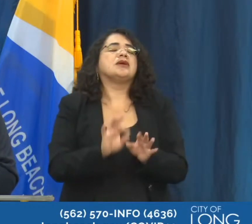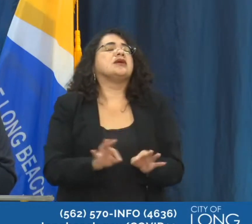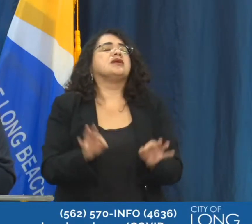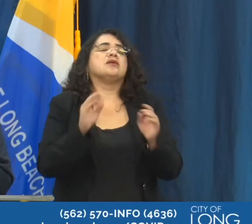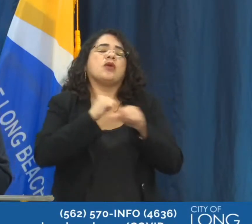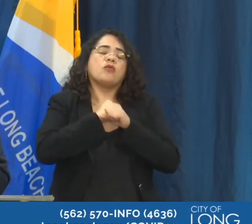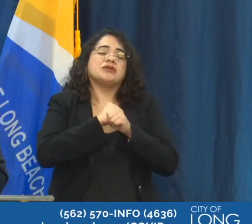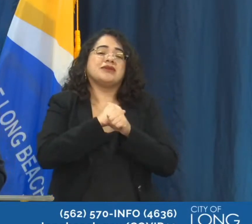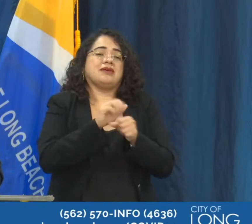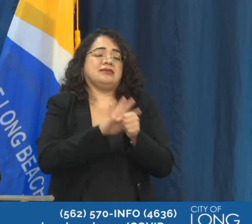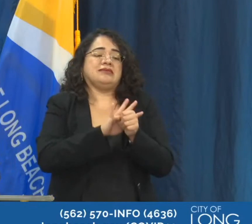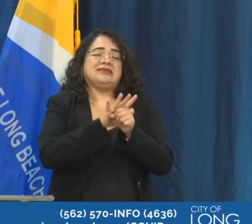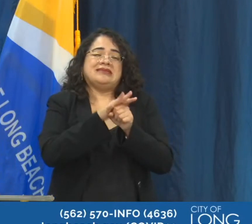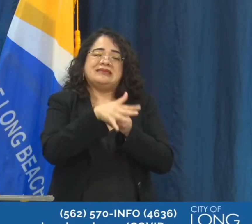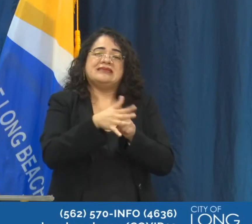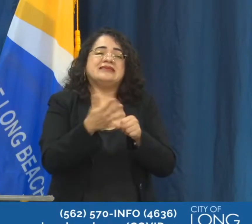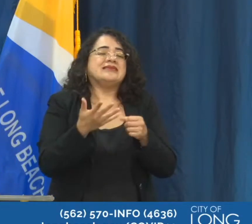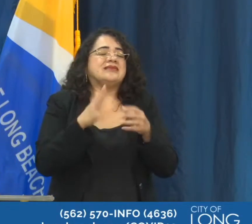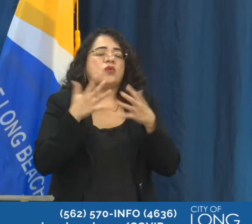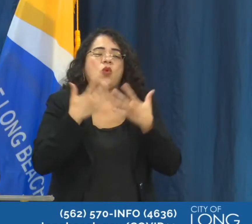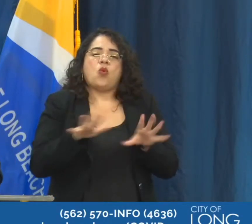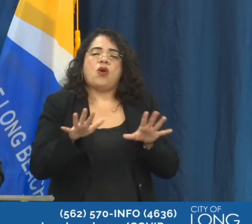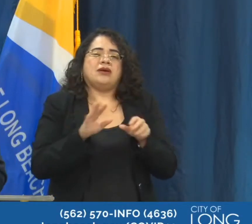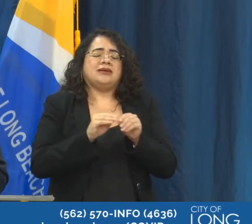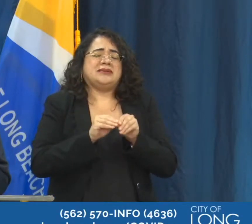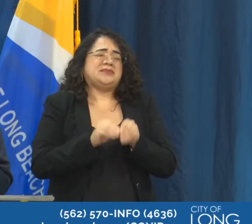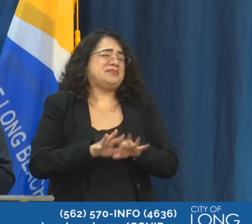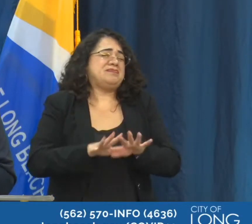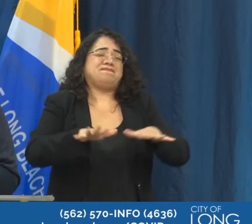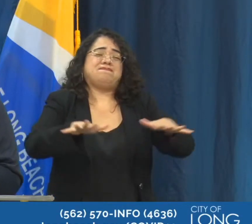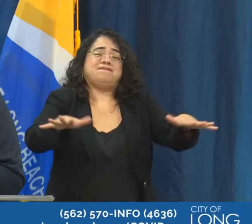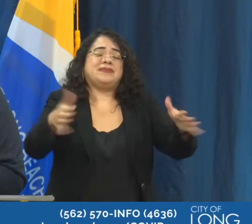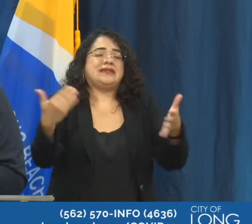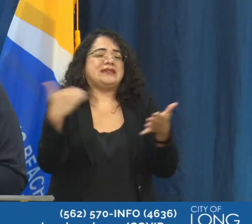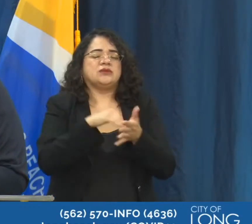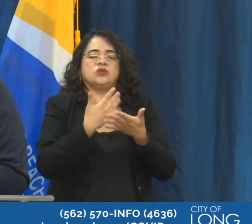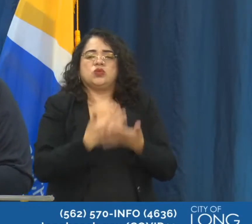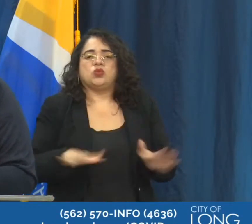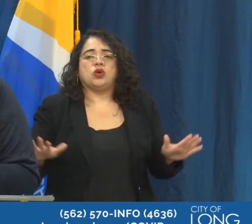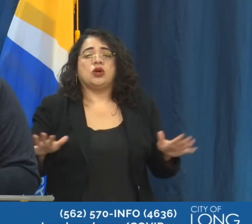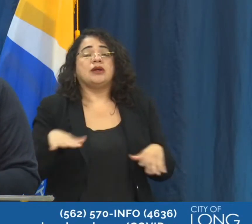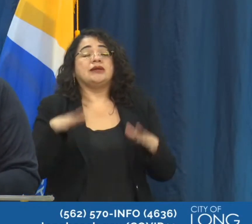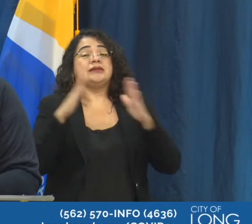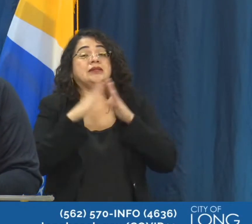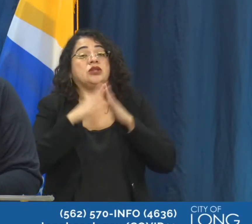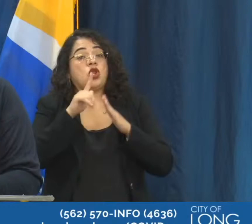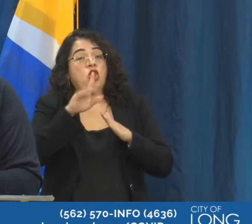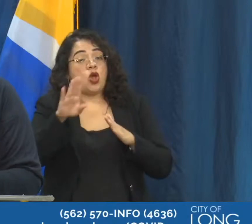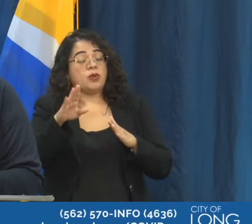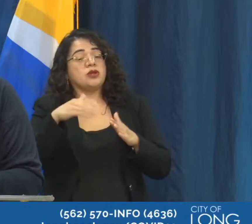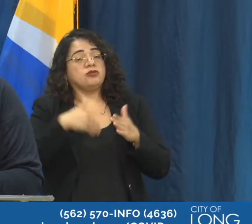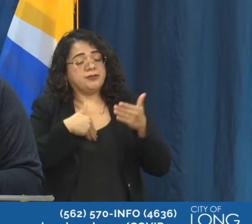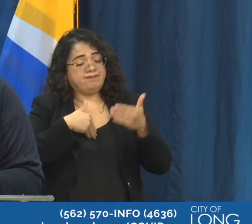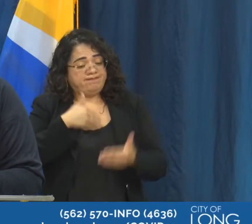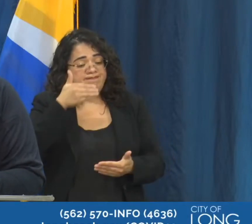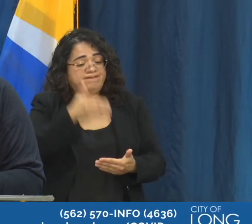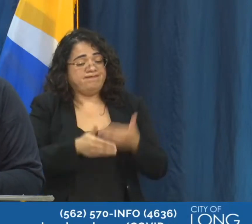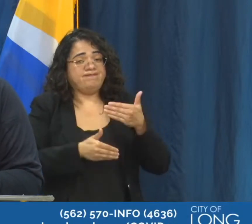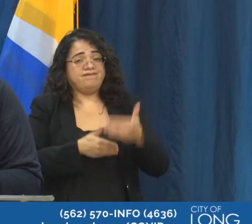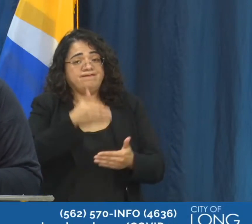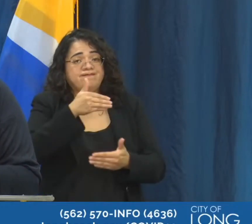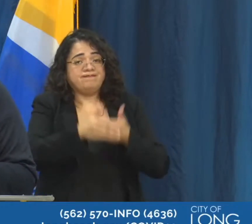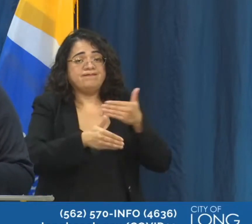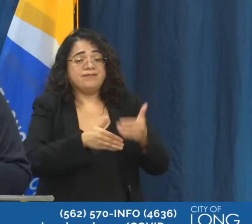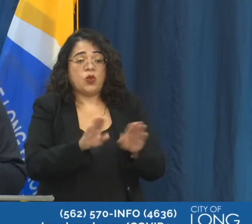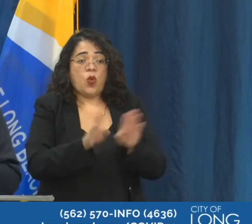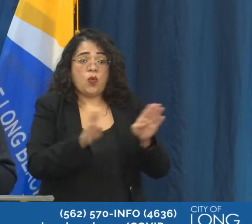para restaurantes y negocios y el consejo de la ciudad en long beach y la alcaldía aprobó esta semana una iniciativa que